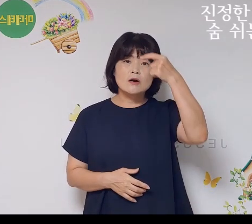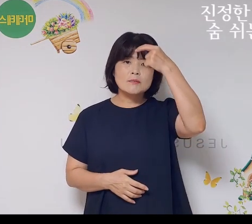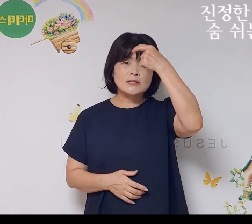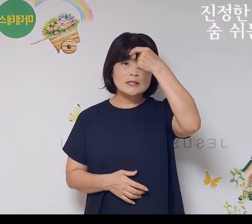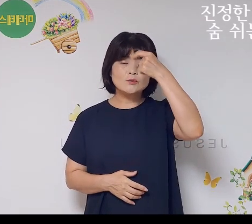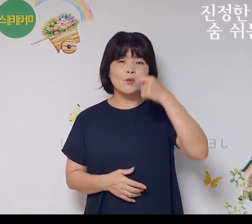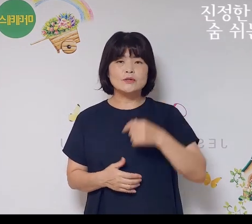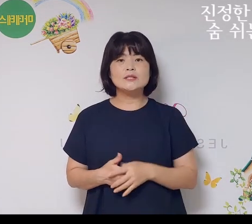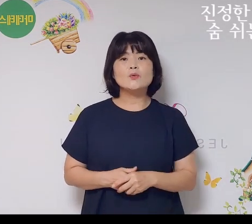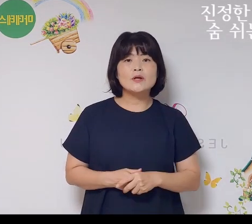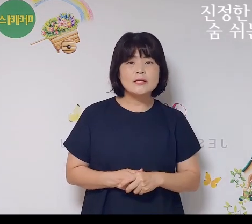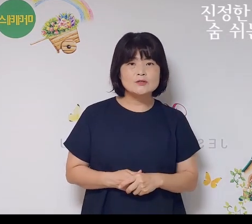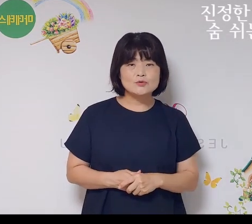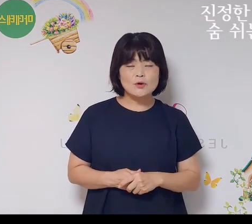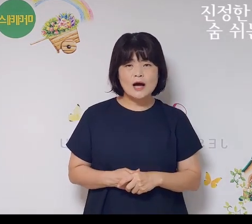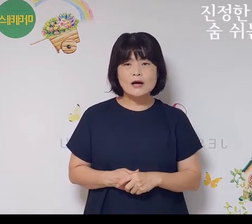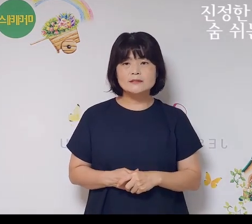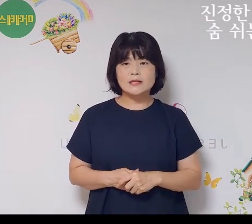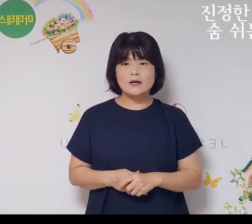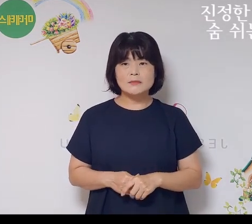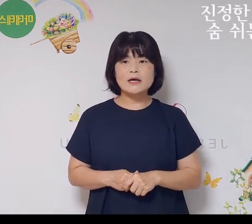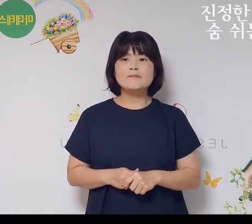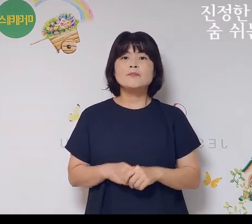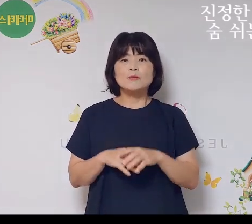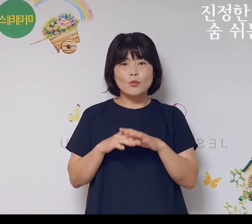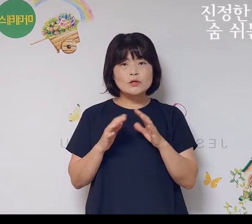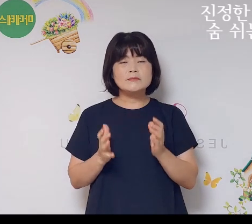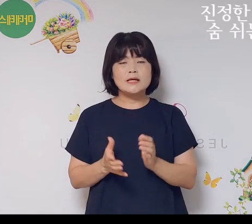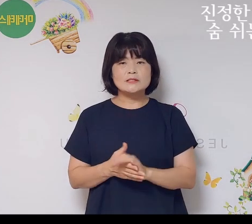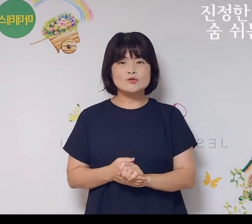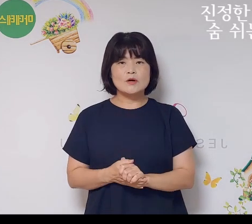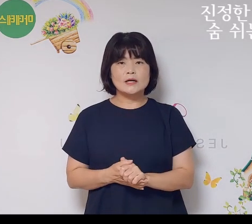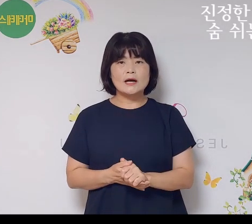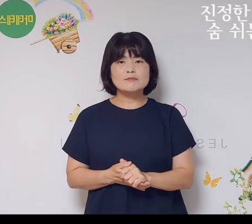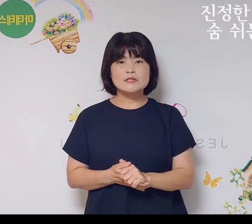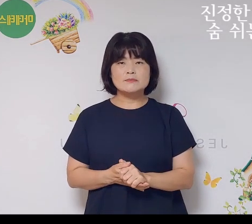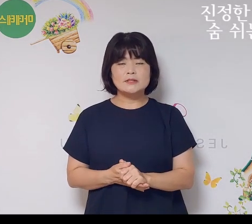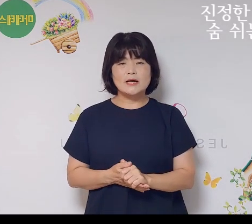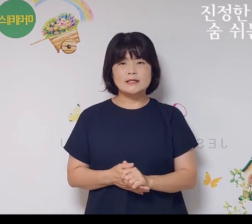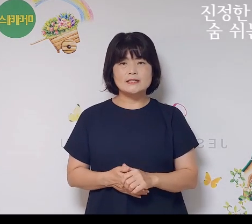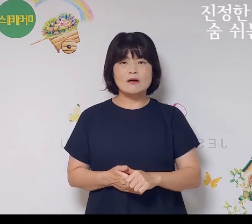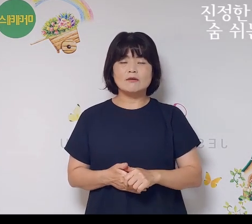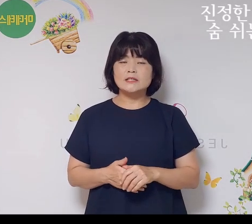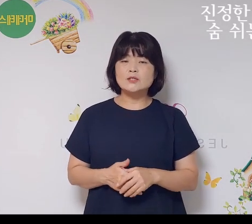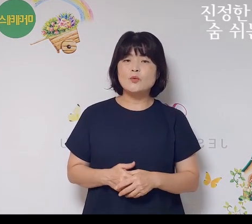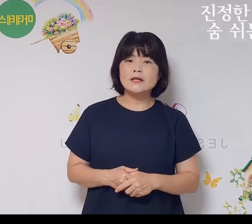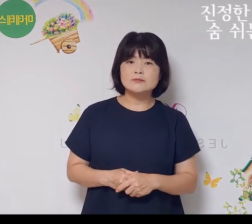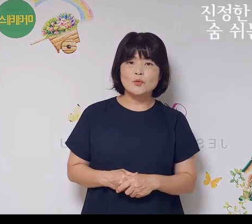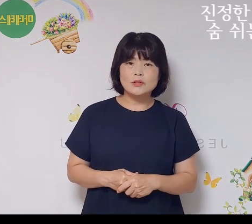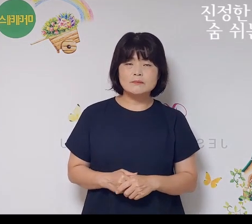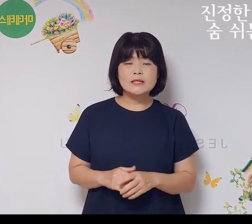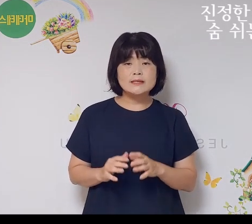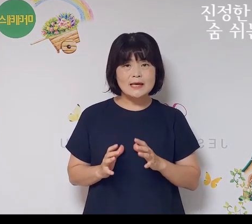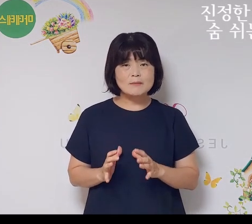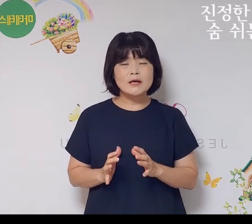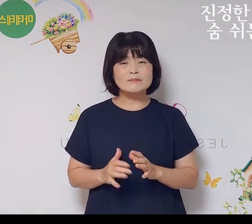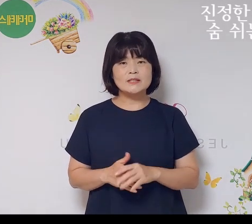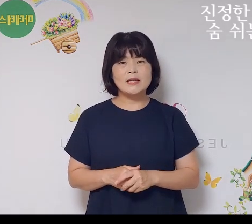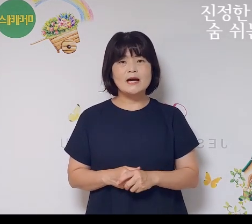처음엔 기도라는 수와 그 다음에 모임이라는 수화가 합쳐집니다. 그래서 기도하는 모임이 예배입니다.